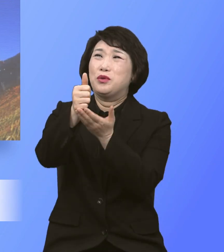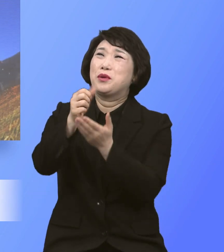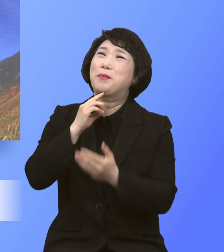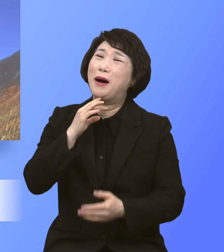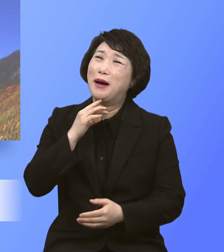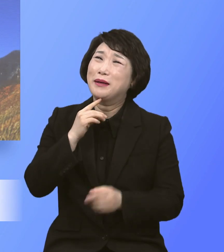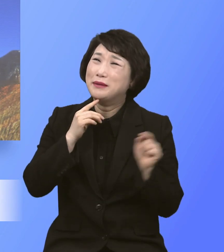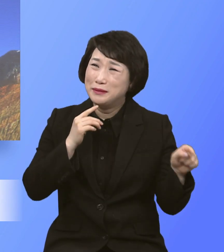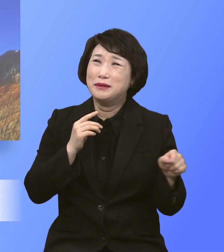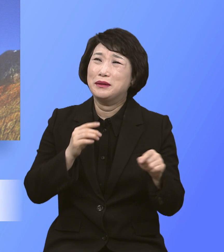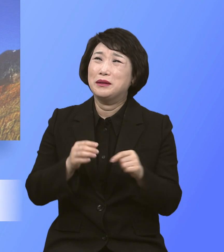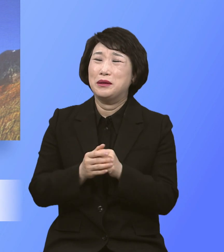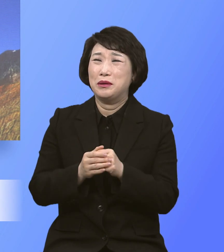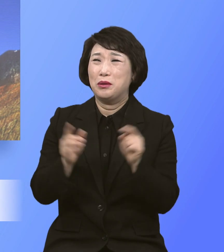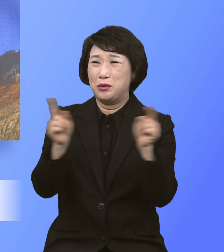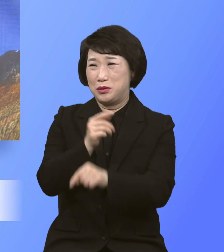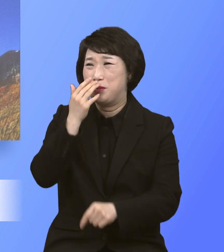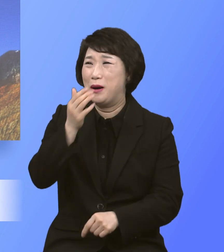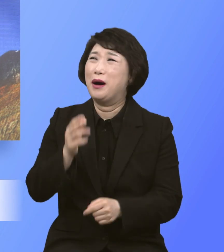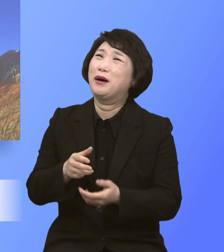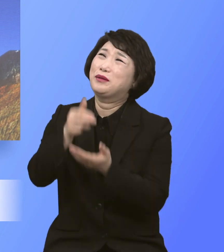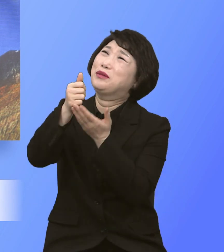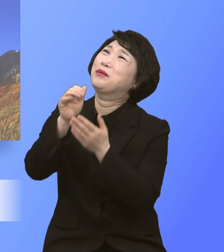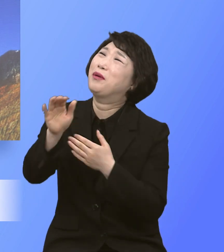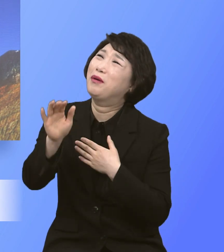주님만 하실 수 있는데 어떻게 해요, 주님?